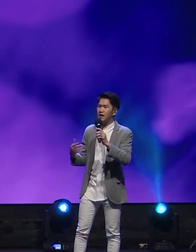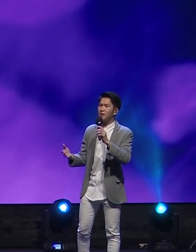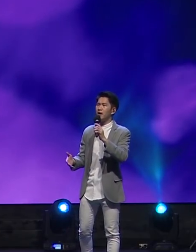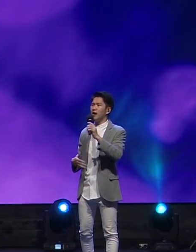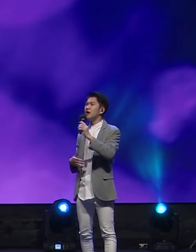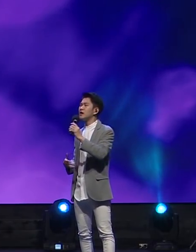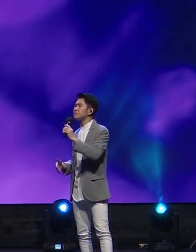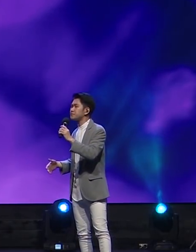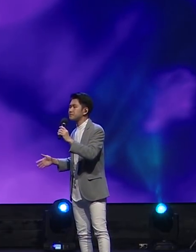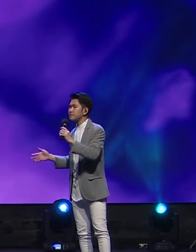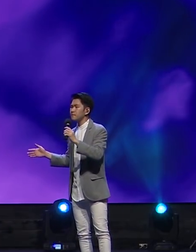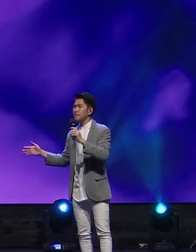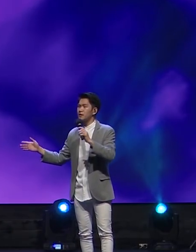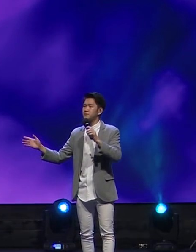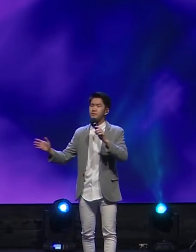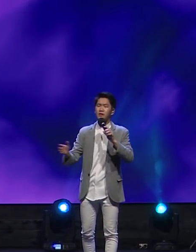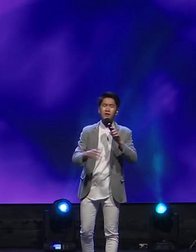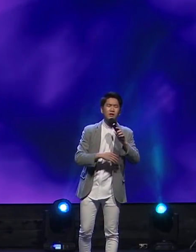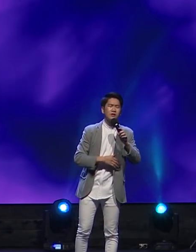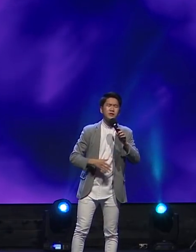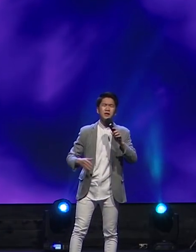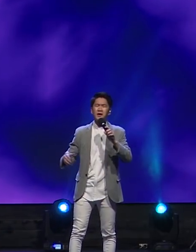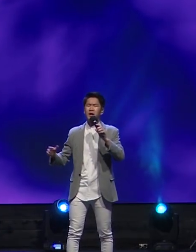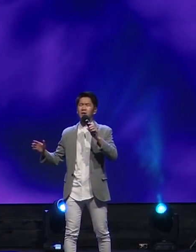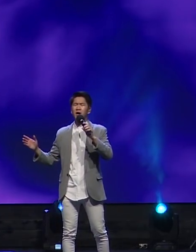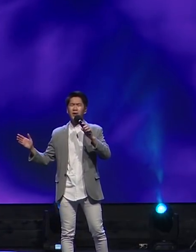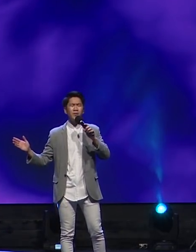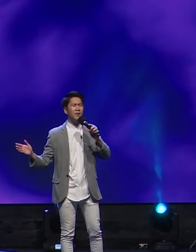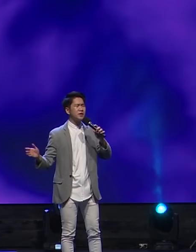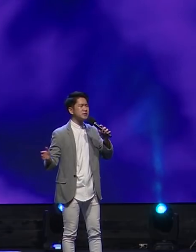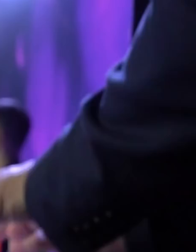yang memulihkan, yang menyembuhkan.